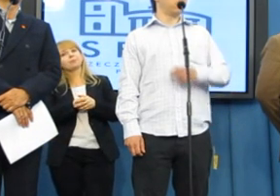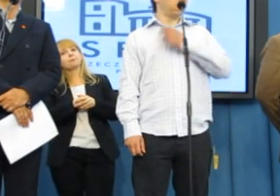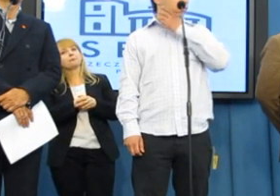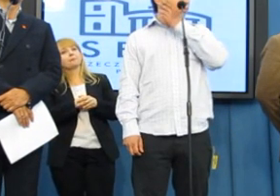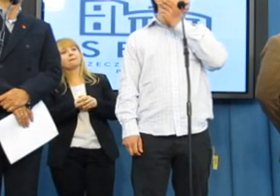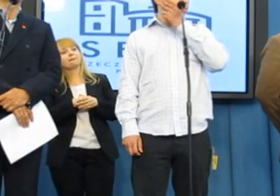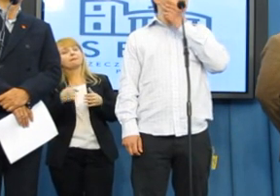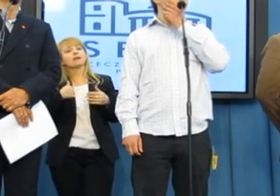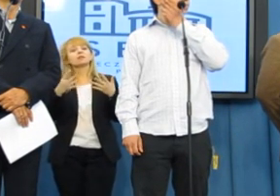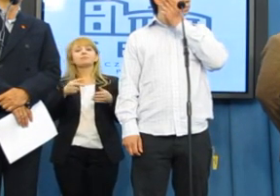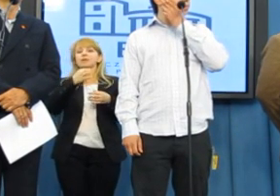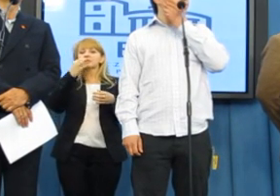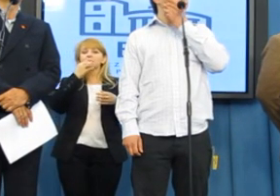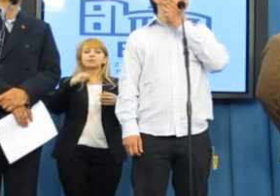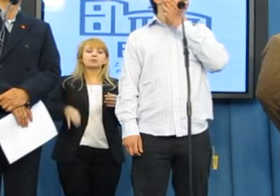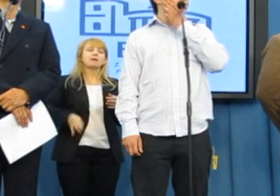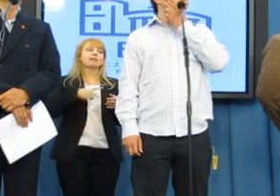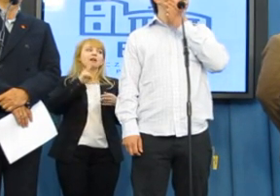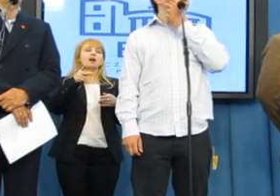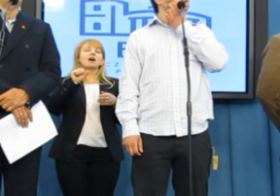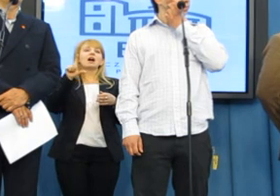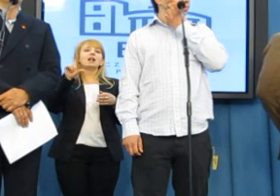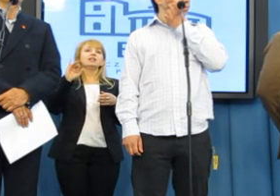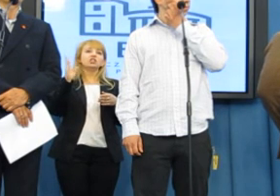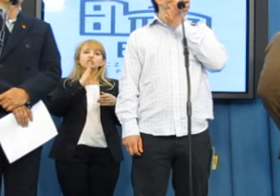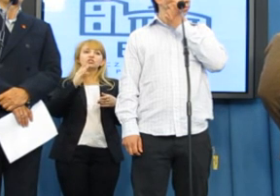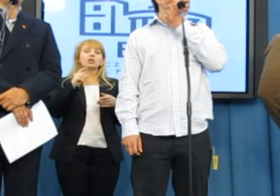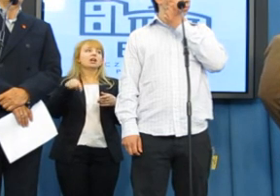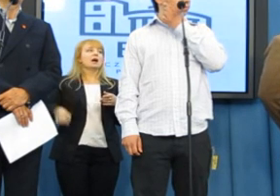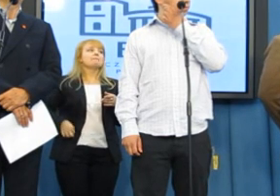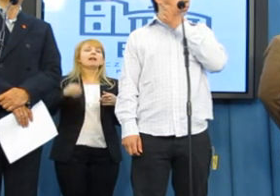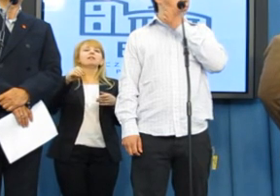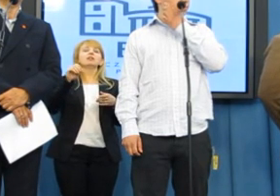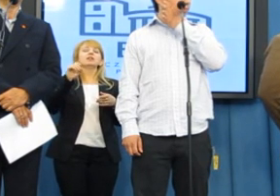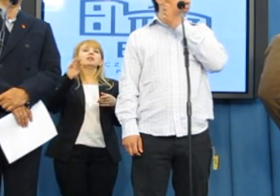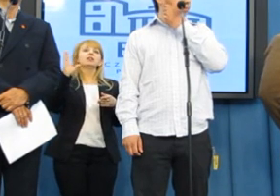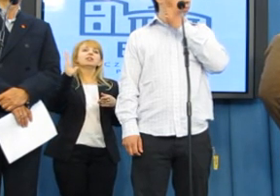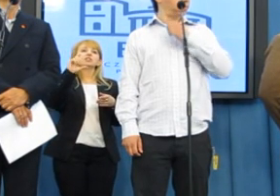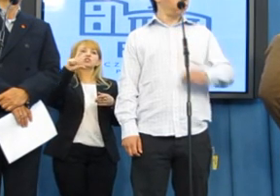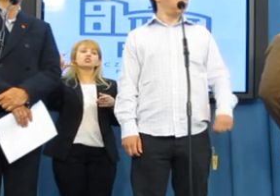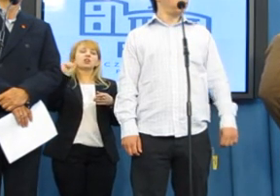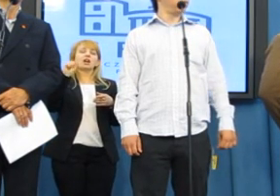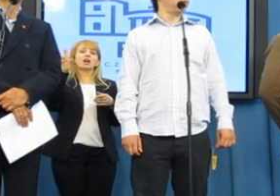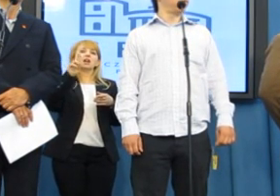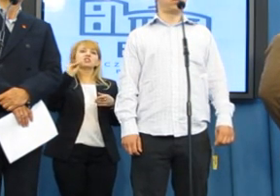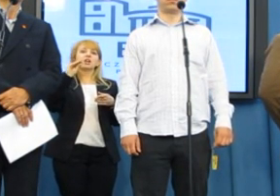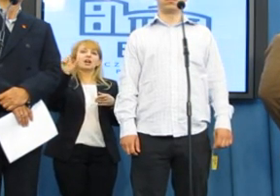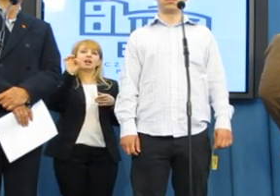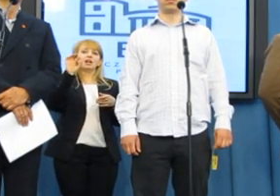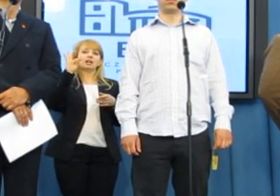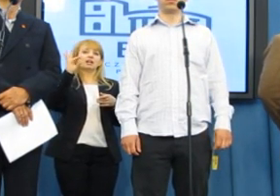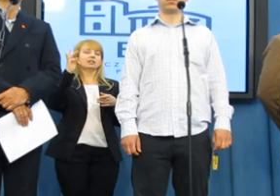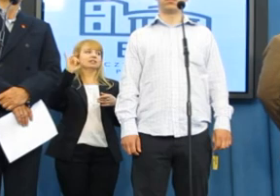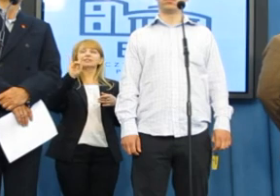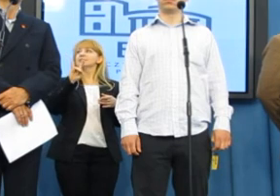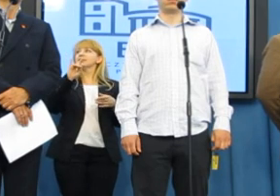Też pana przewodnicząca Łukasza słowo Włodzimierza Czarzastego, który dzisiaj rano powiedział, że powinien się pan po pierwsze zrzec mandatu,